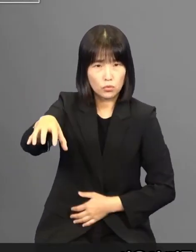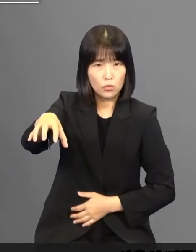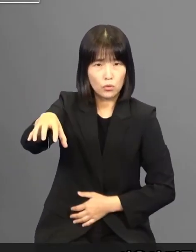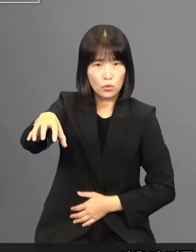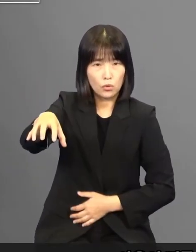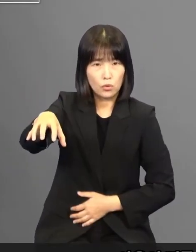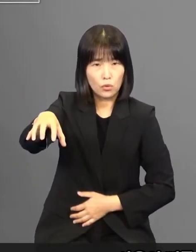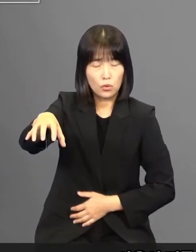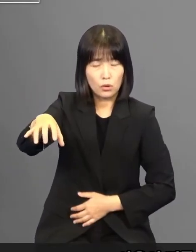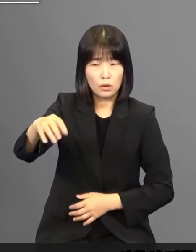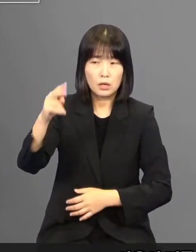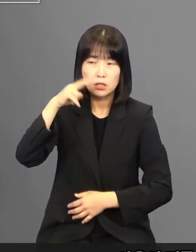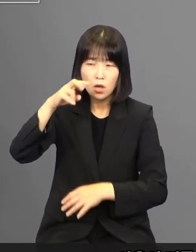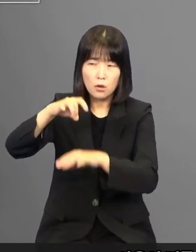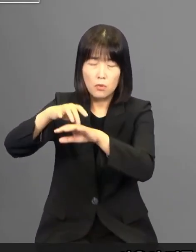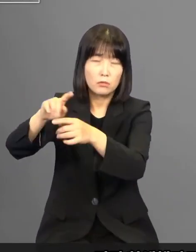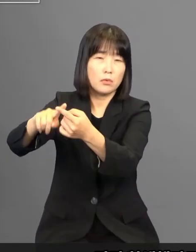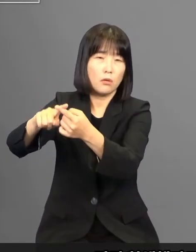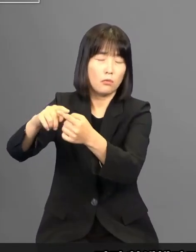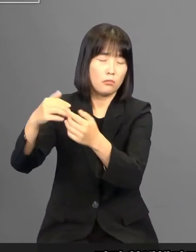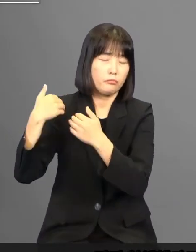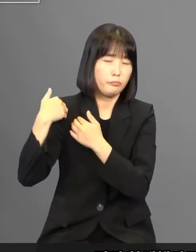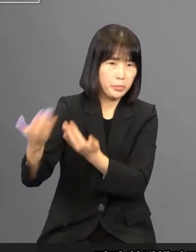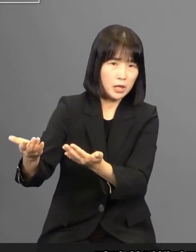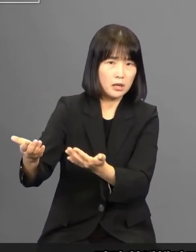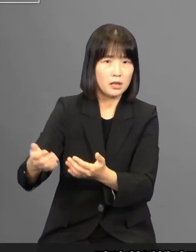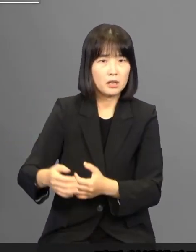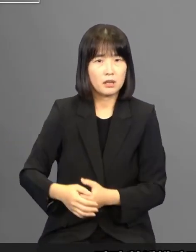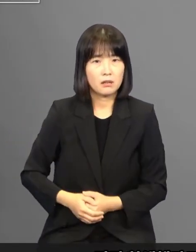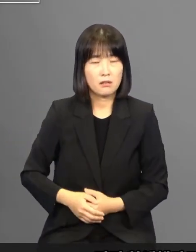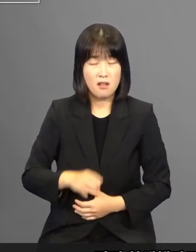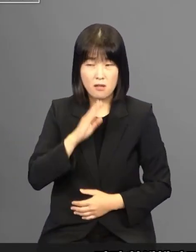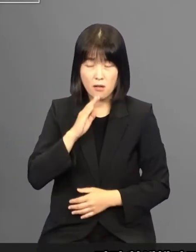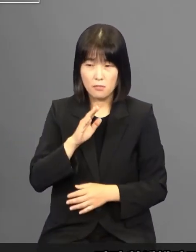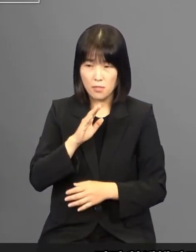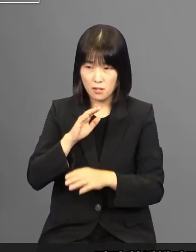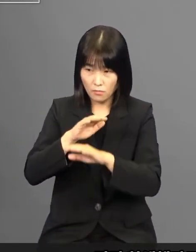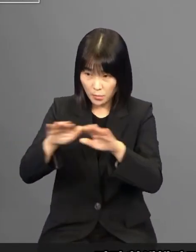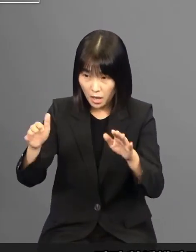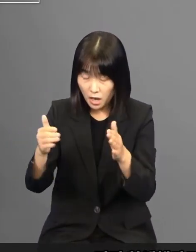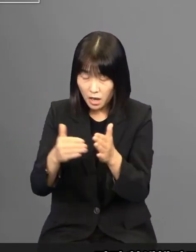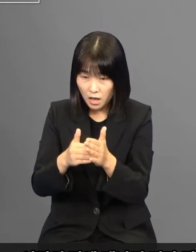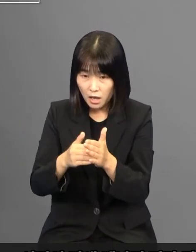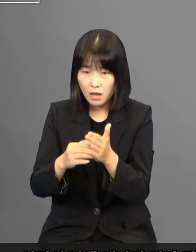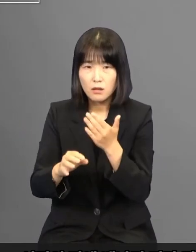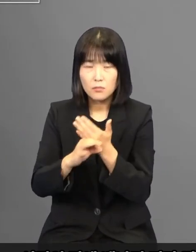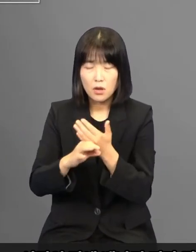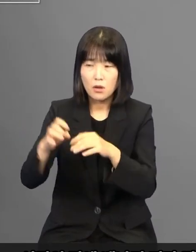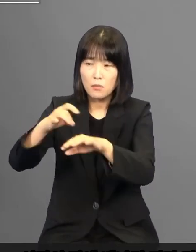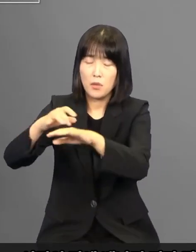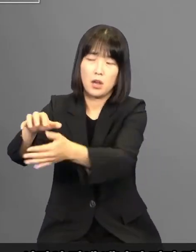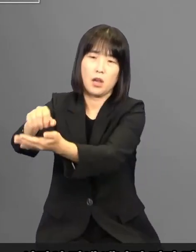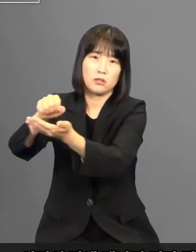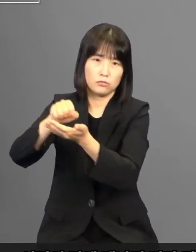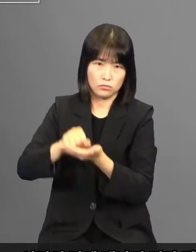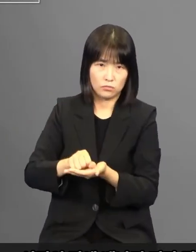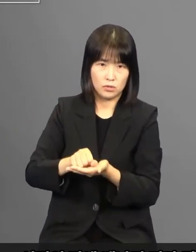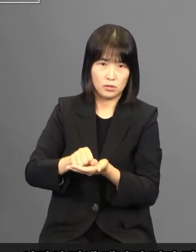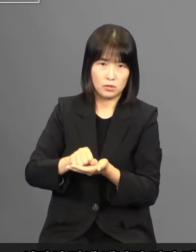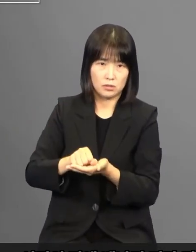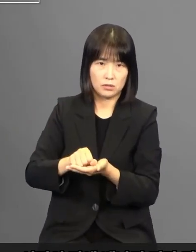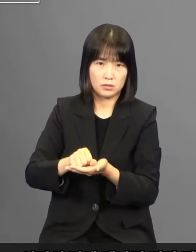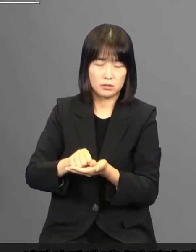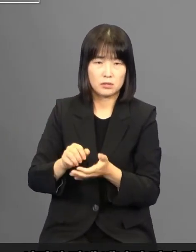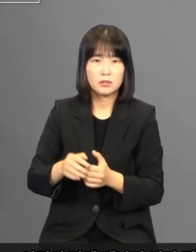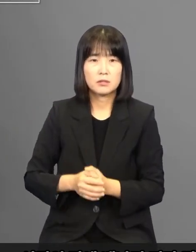사울의 뼈를 그대로 거기에 뒀어요. 진정 화해했다라고 한다면 그 뼈를 가져와서 선친의 땅에, 베냐민 지파 땅에,